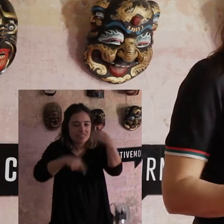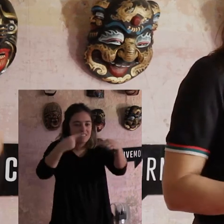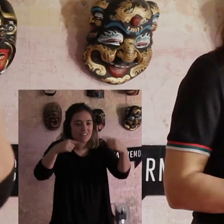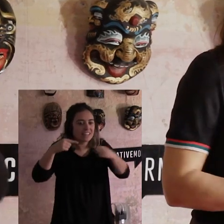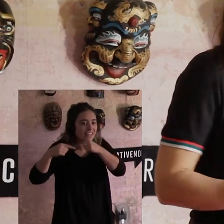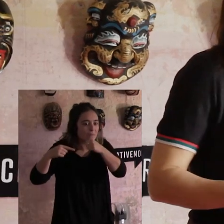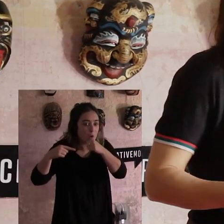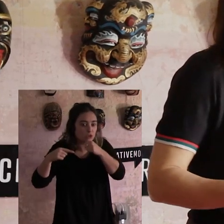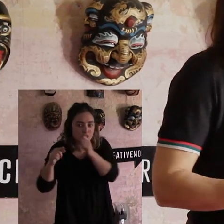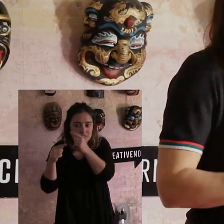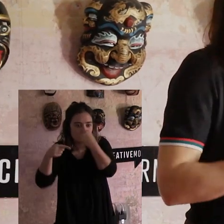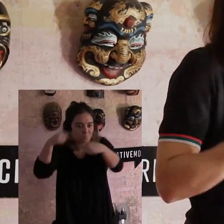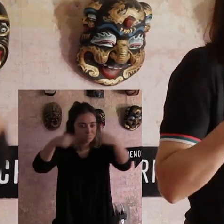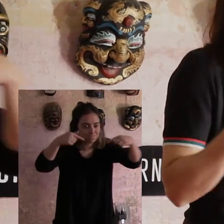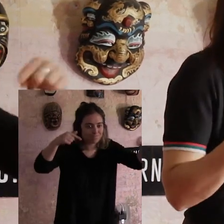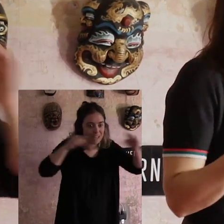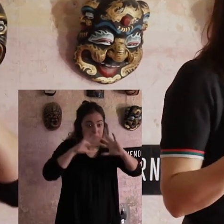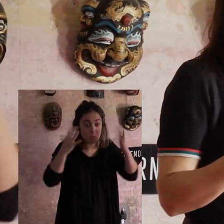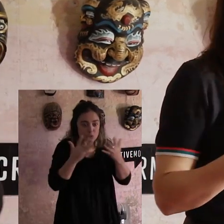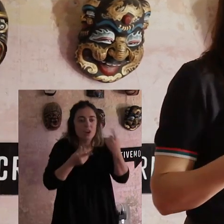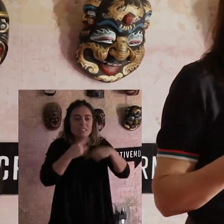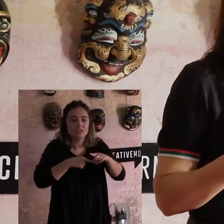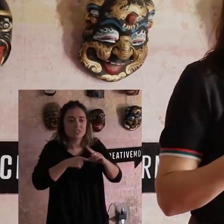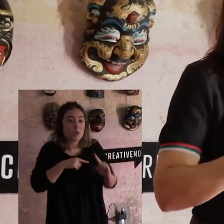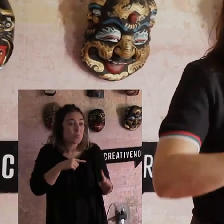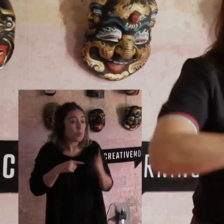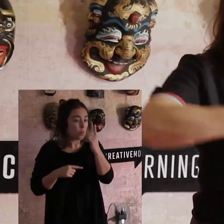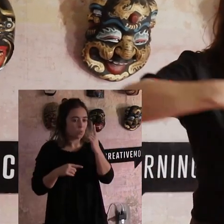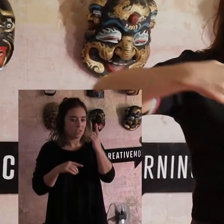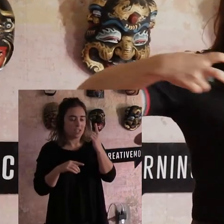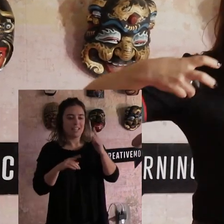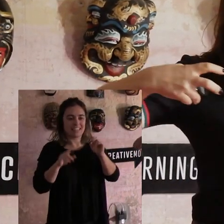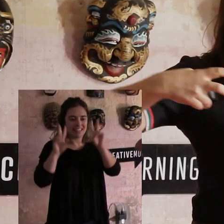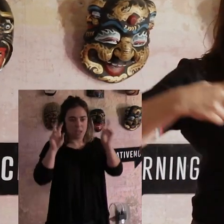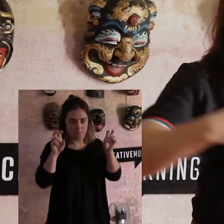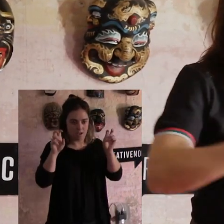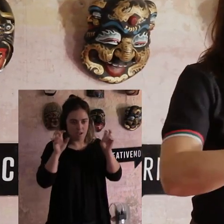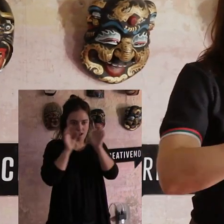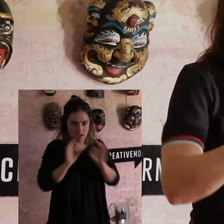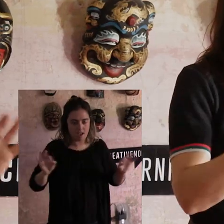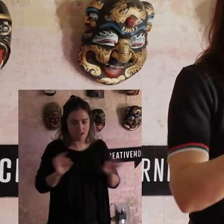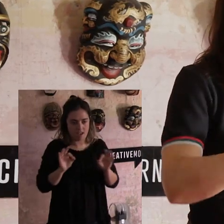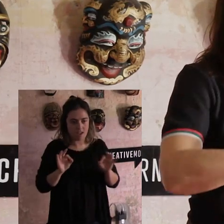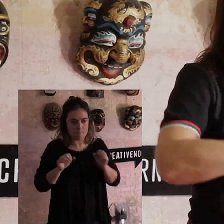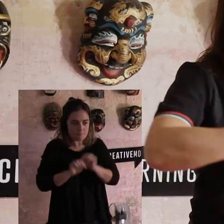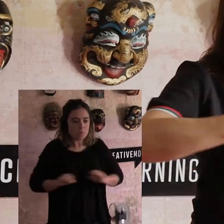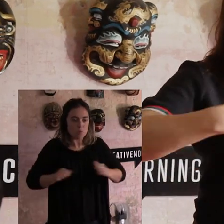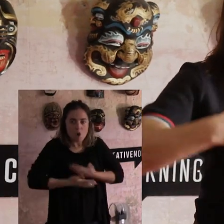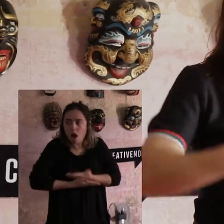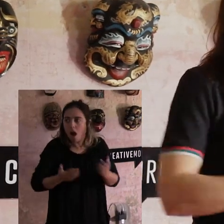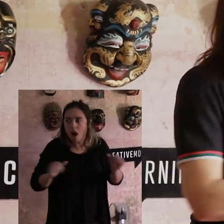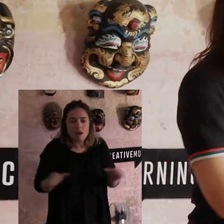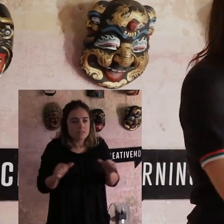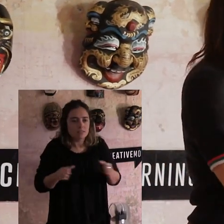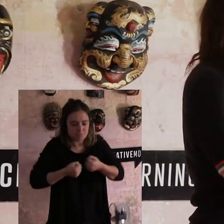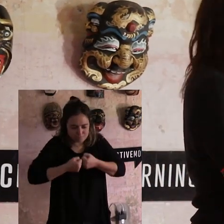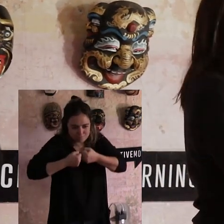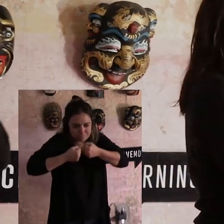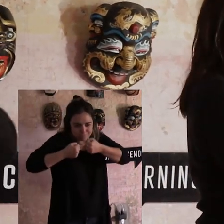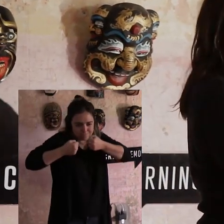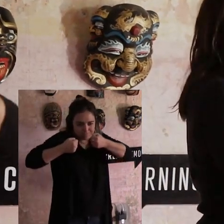un solo que fue increíble, que solo con un tema musical se hizo a la N. Entonces, ¿cómo de una sola cosa podés estirar